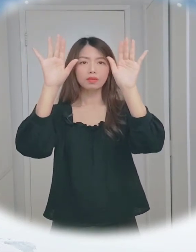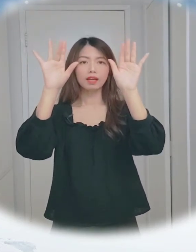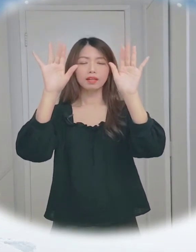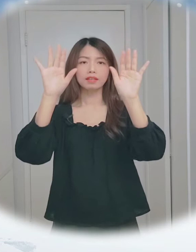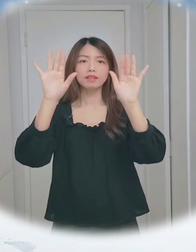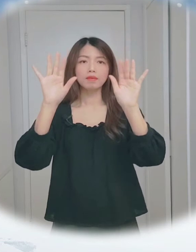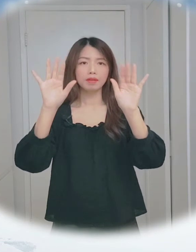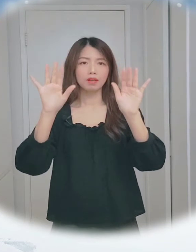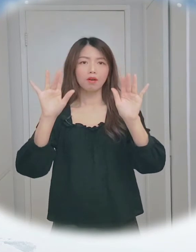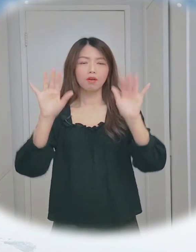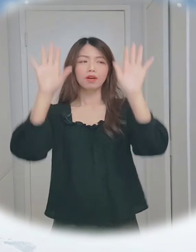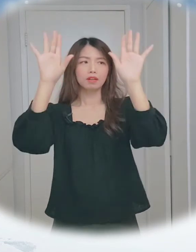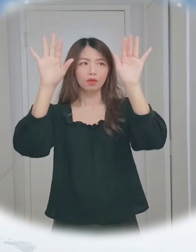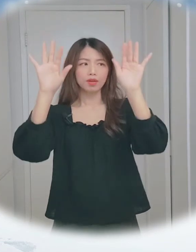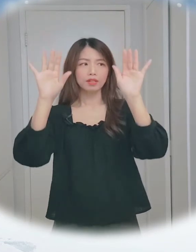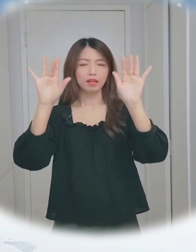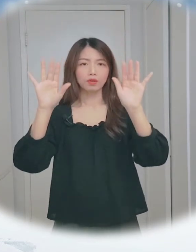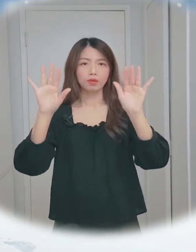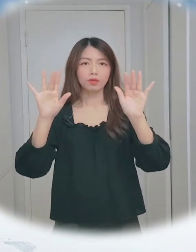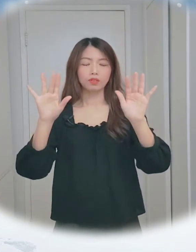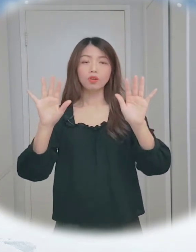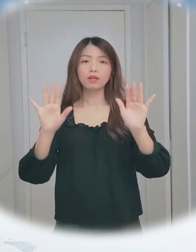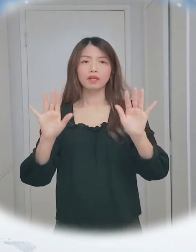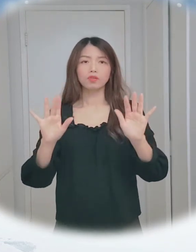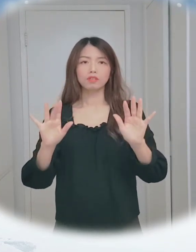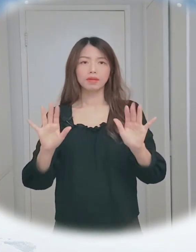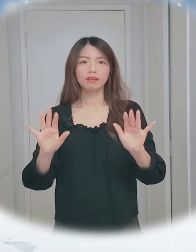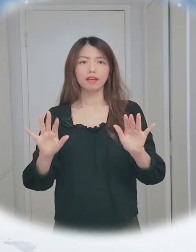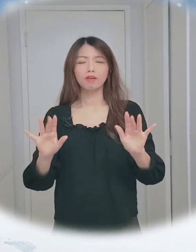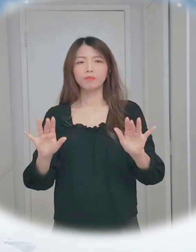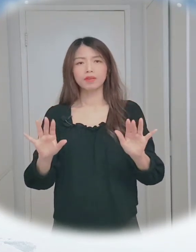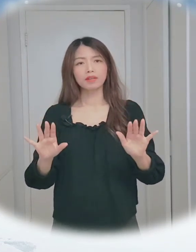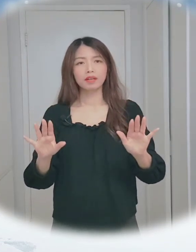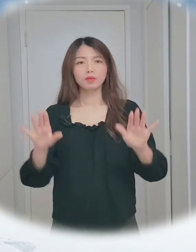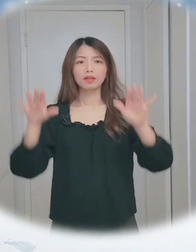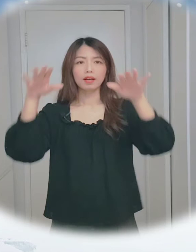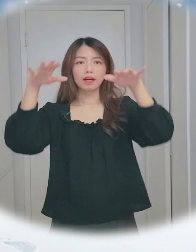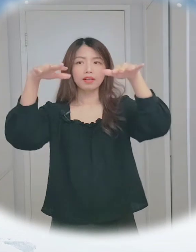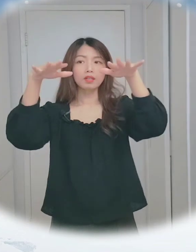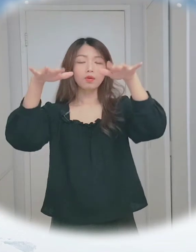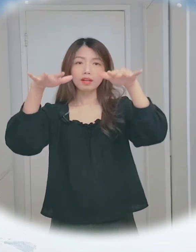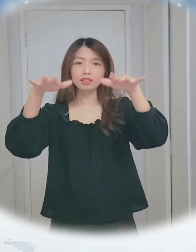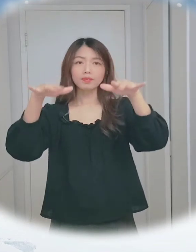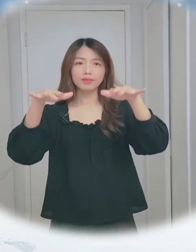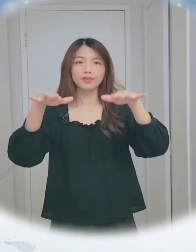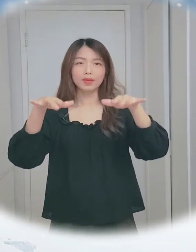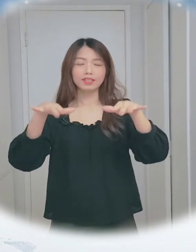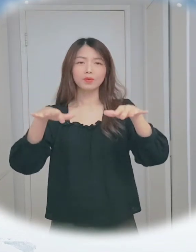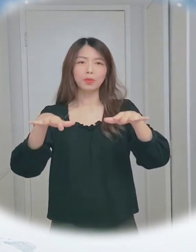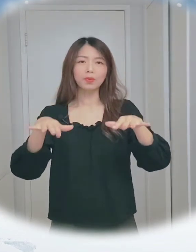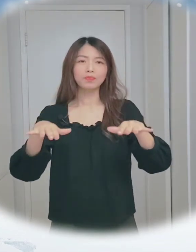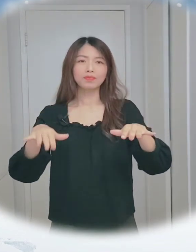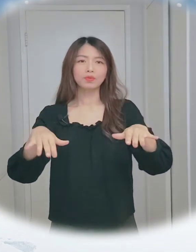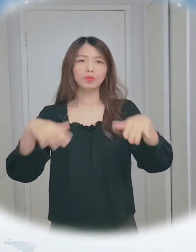손가락을 흔들면서 이렇게 위에서 아래로 천천히 내려주시면 되는데요. 간혹 가다가 이렇게 하시는 분들도